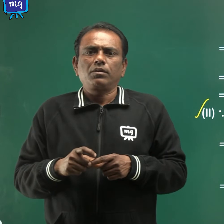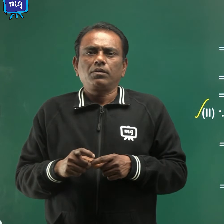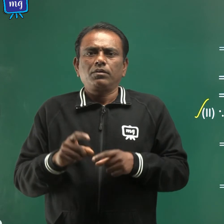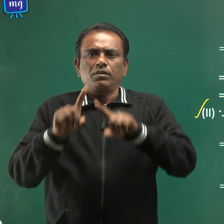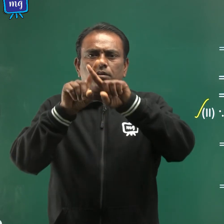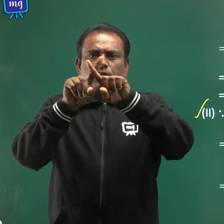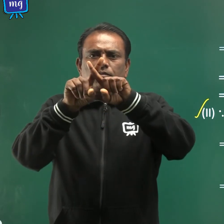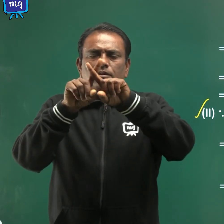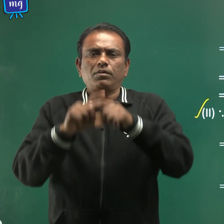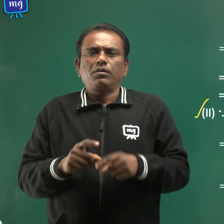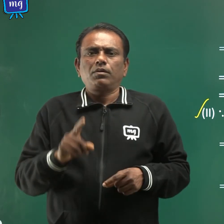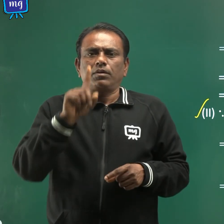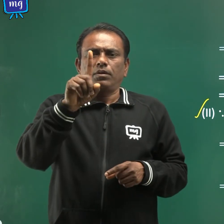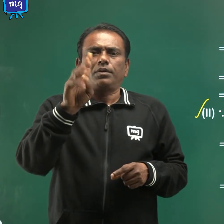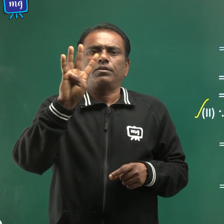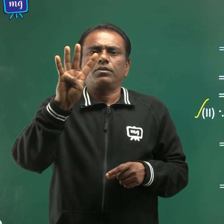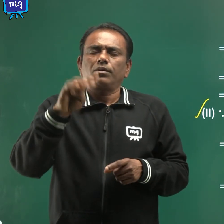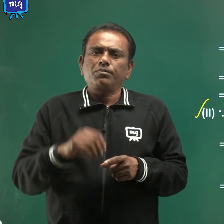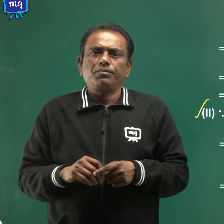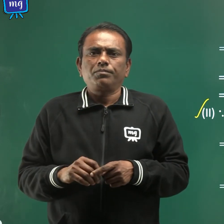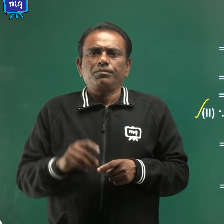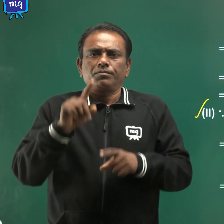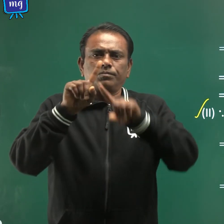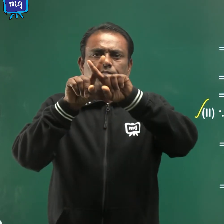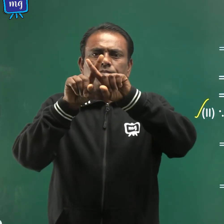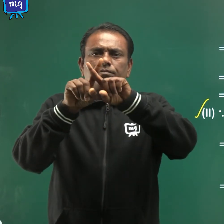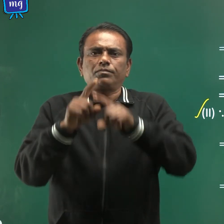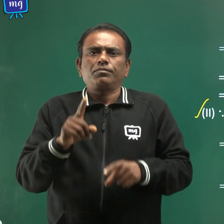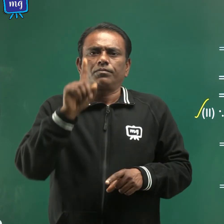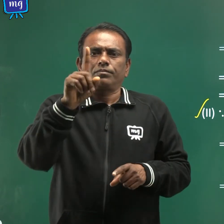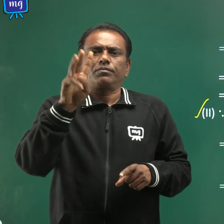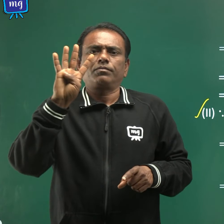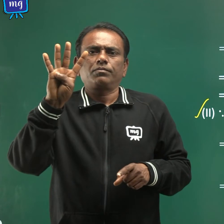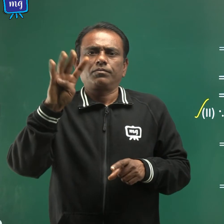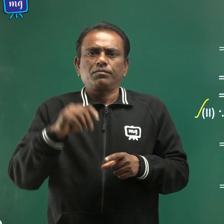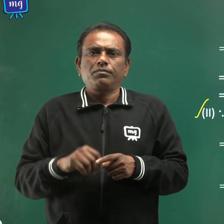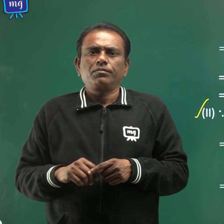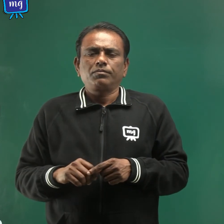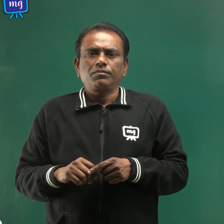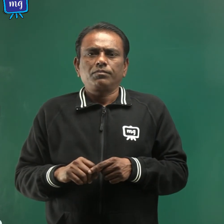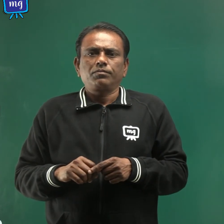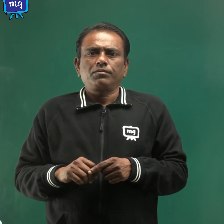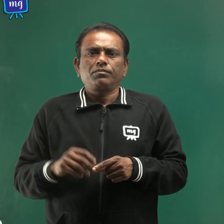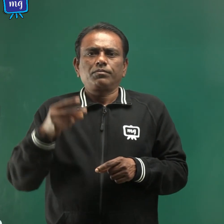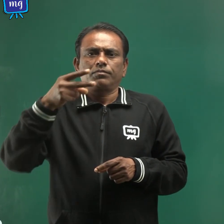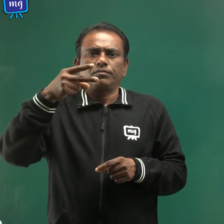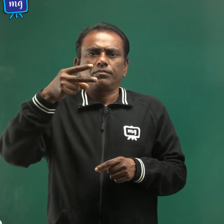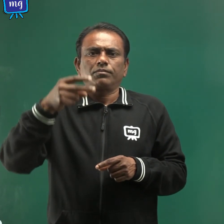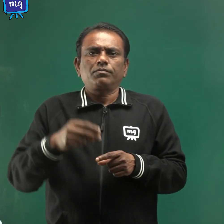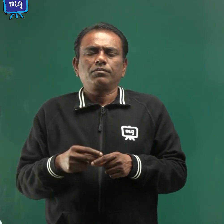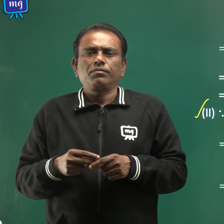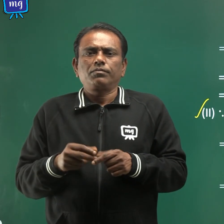ए बूढ़ा 14 कि गुना ज्यादा है के बराबर